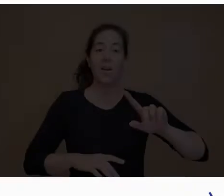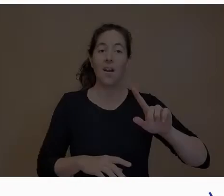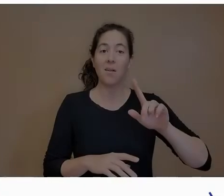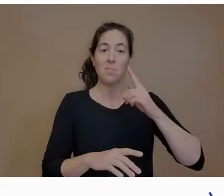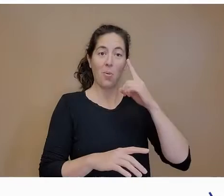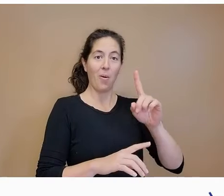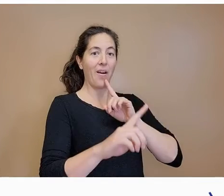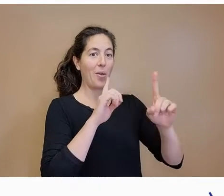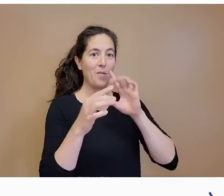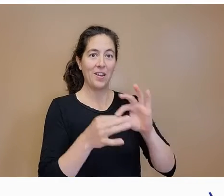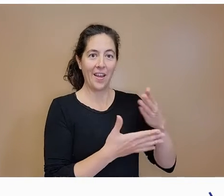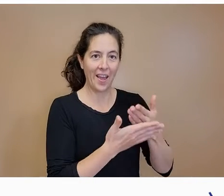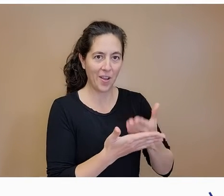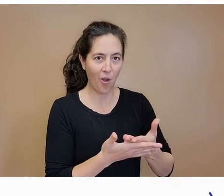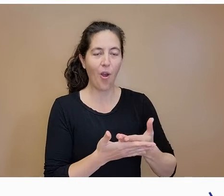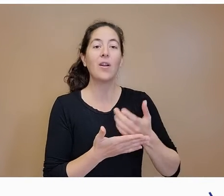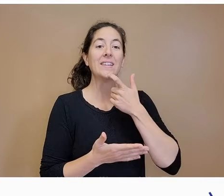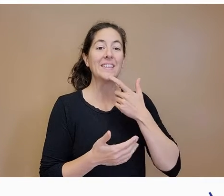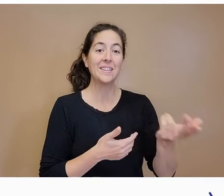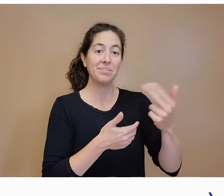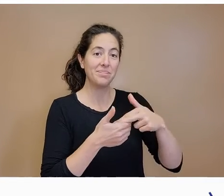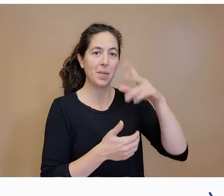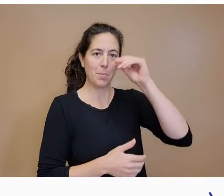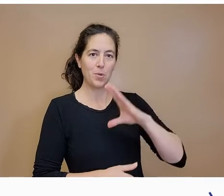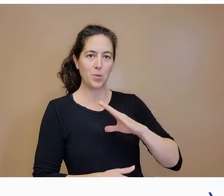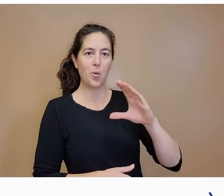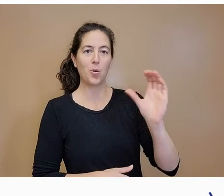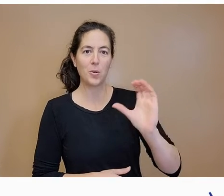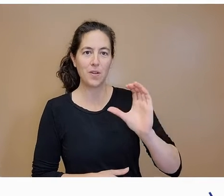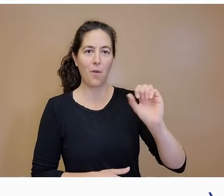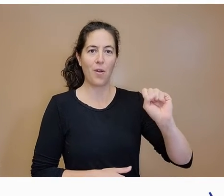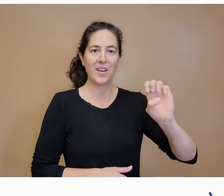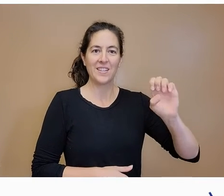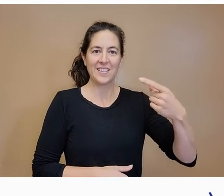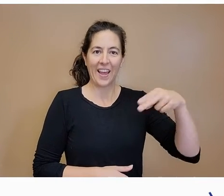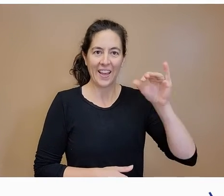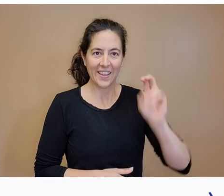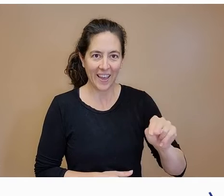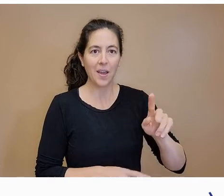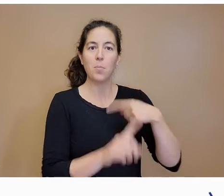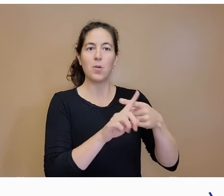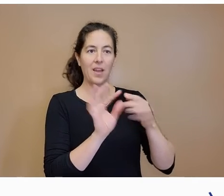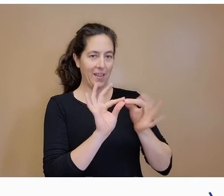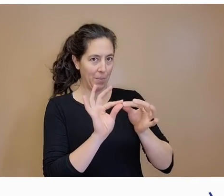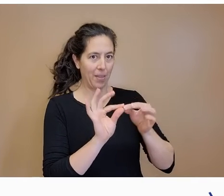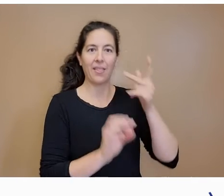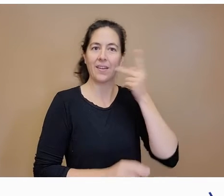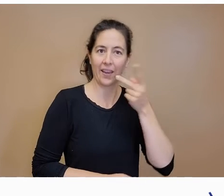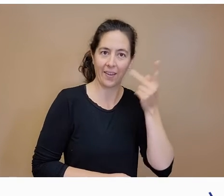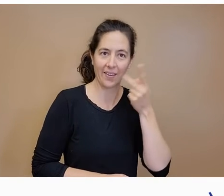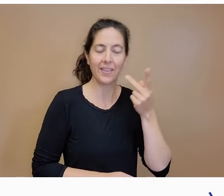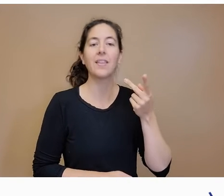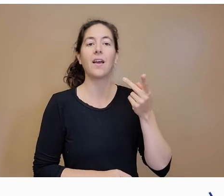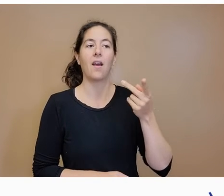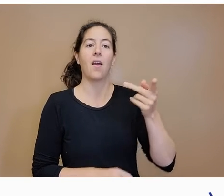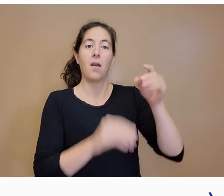Eh bien, pour notre rendez-vous scolaire, on va aller retrouver M. Christopher Séguin et aussi son interprète Karine Bénard, parce que M. Séguin